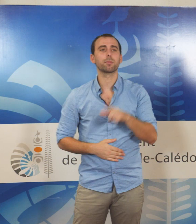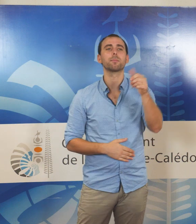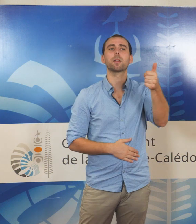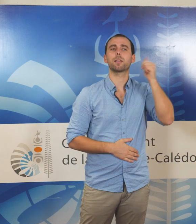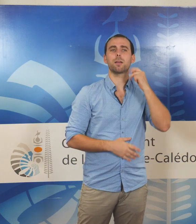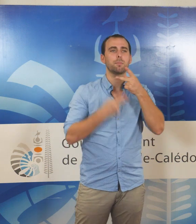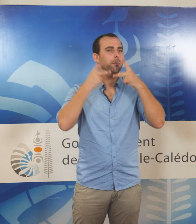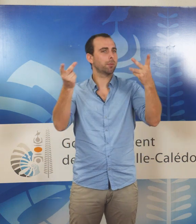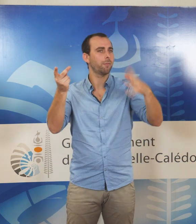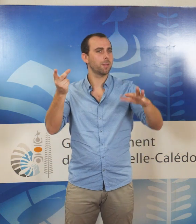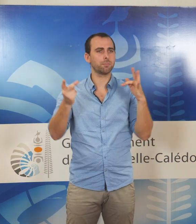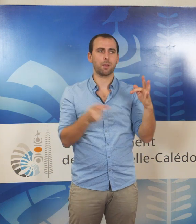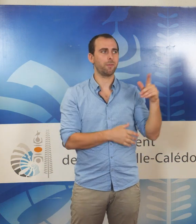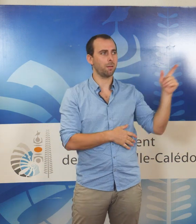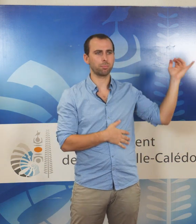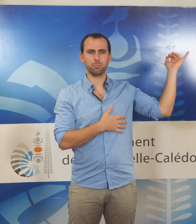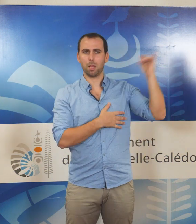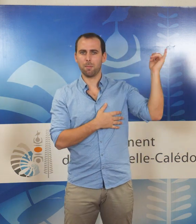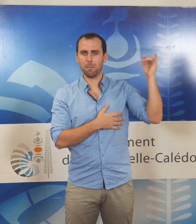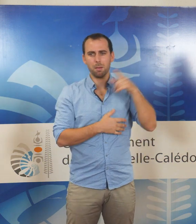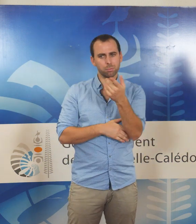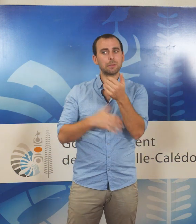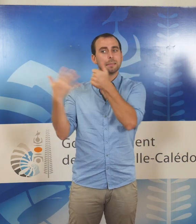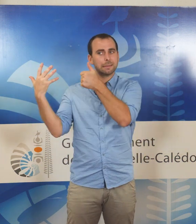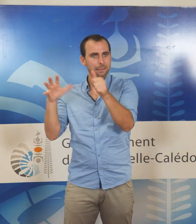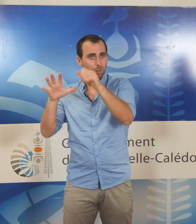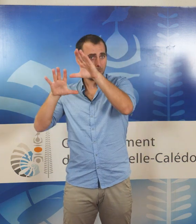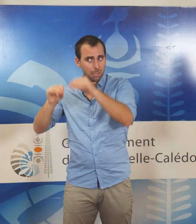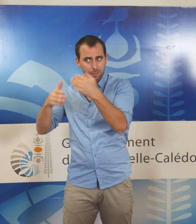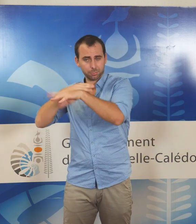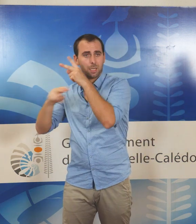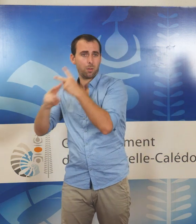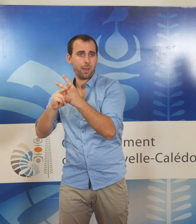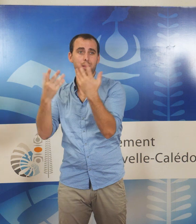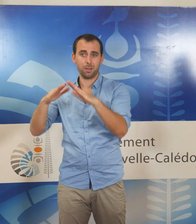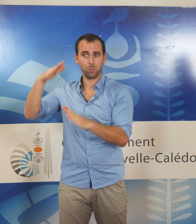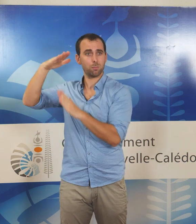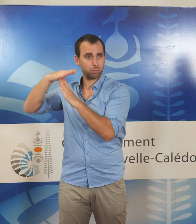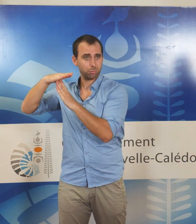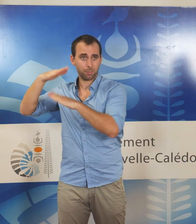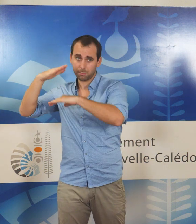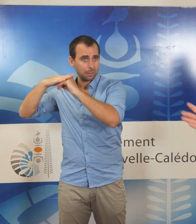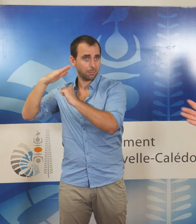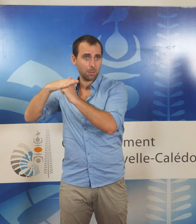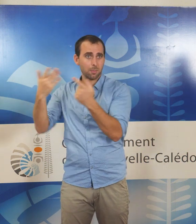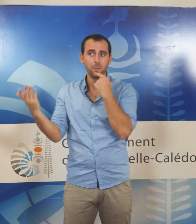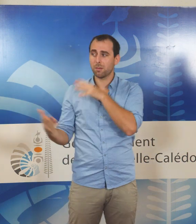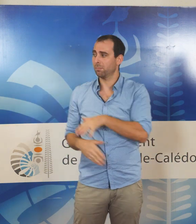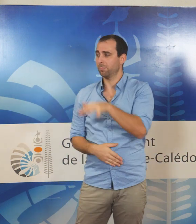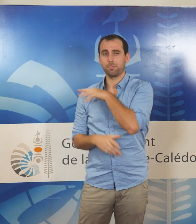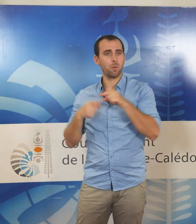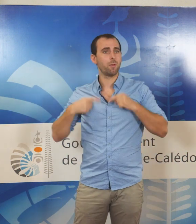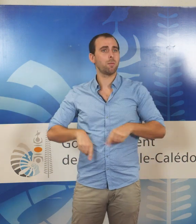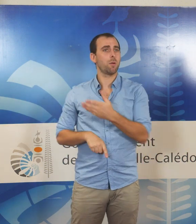fait de suspendre le temps d'avoir 600 places dans les hôtels. C'est-à-dire que la décision qui a été prise en séance du gouvernement et membre du